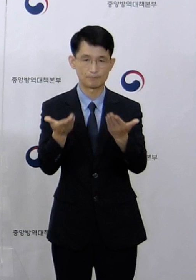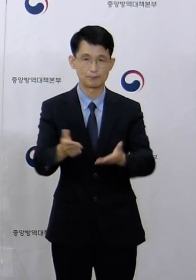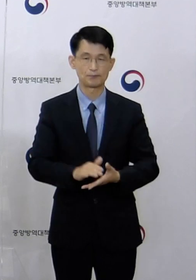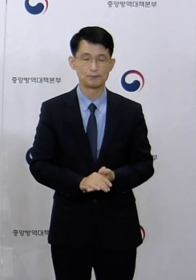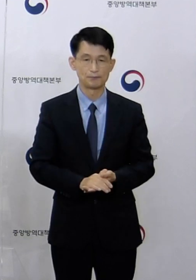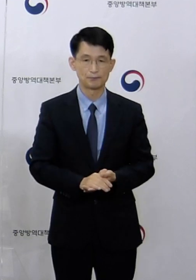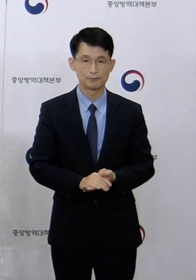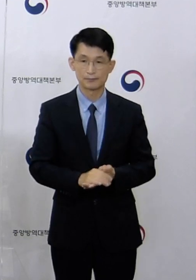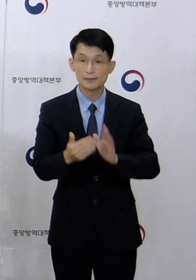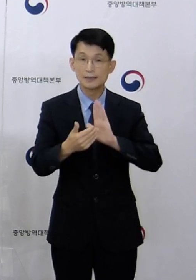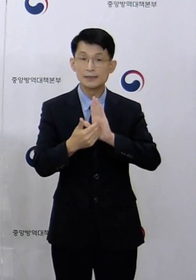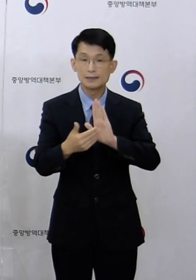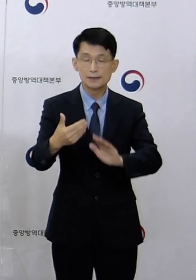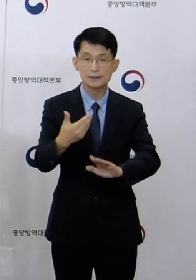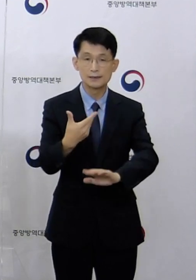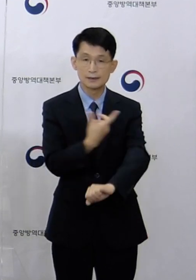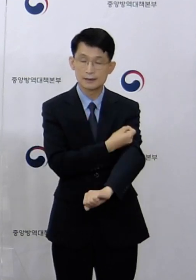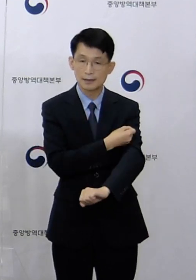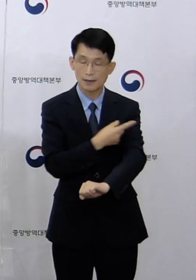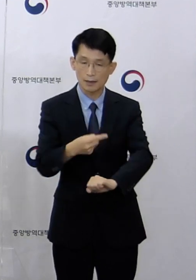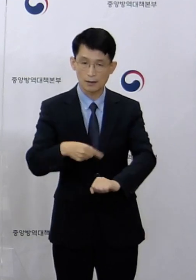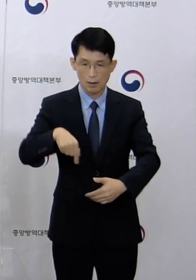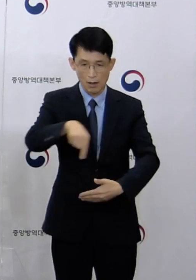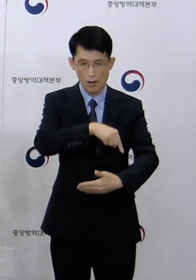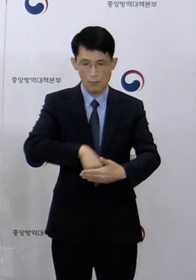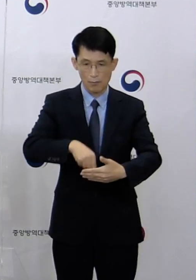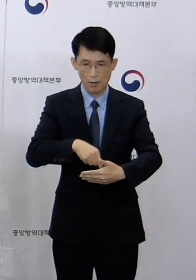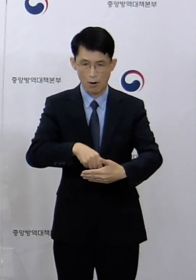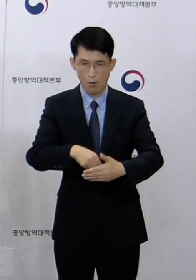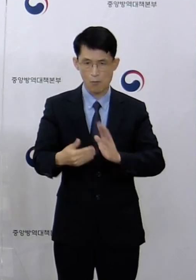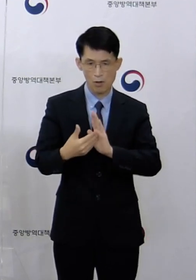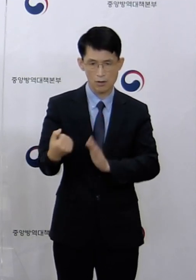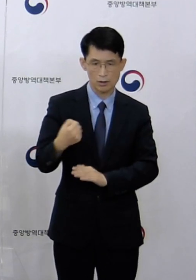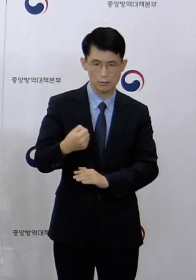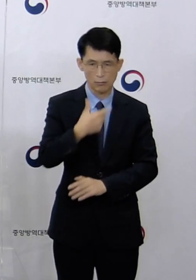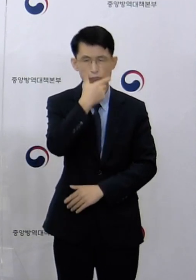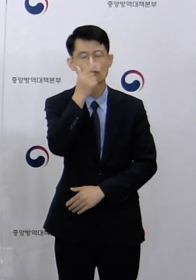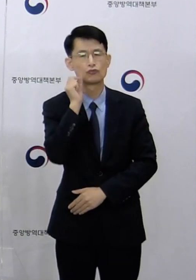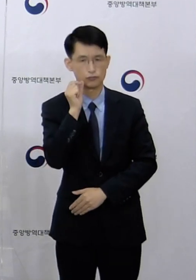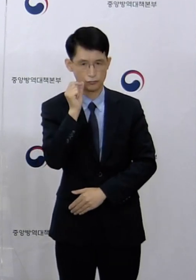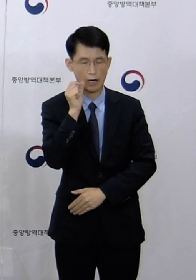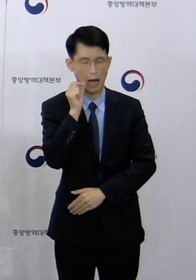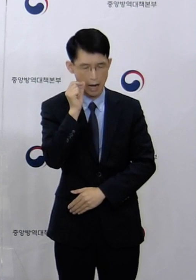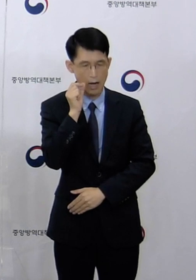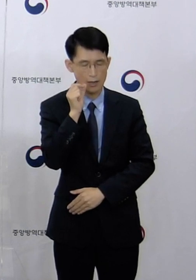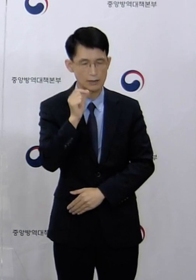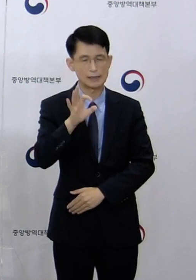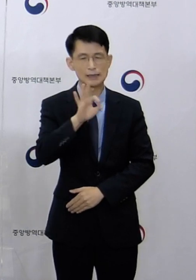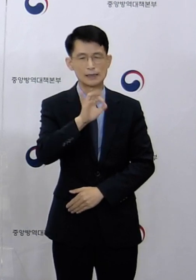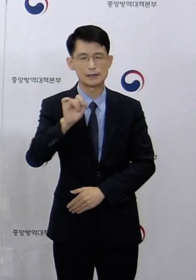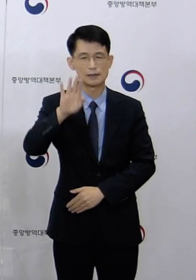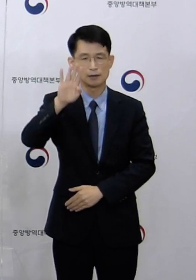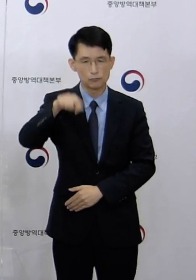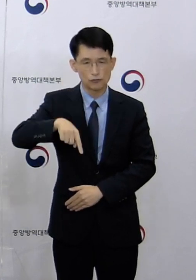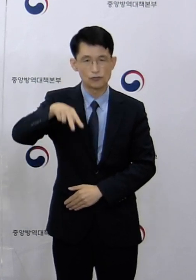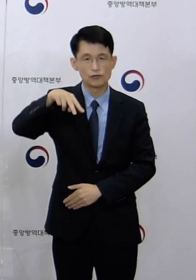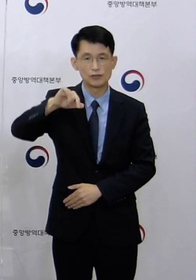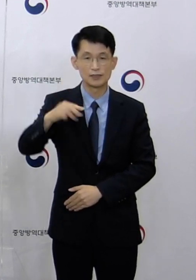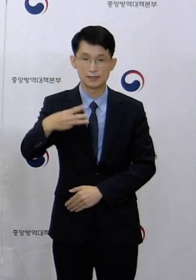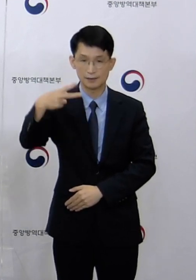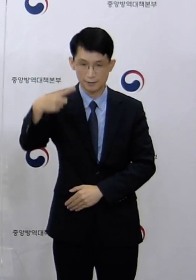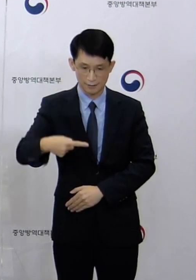추진단은 예방 접종으로 면역 형성이 충분하지 않은 면역 저하자를 위해 예방용 항체 주사제 이브실드를